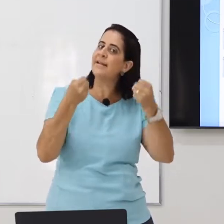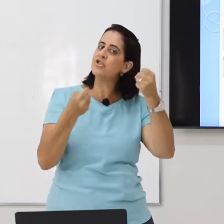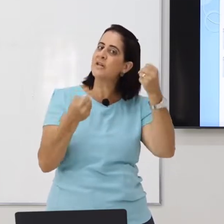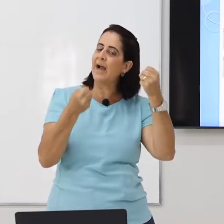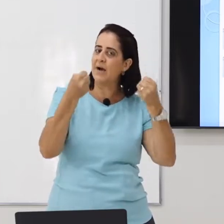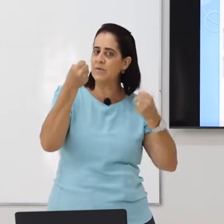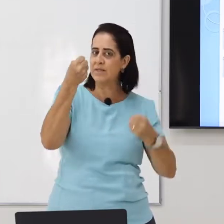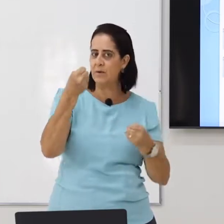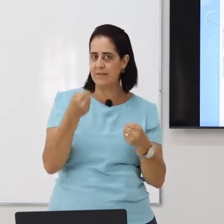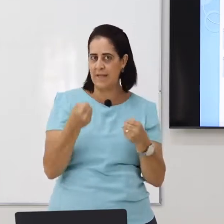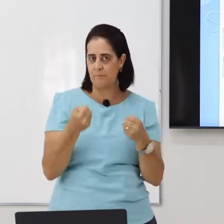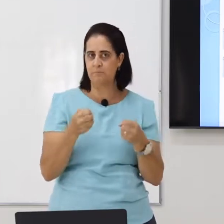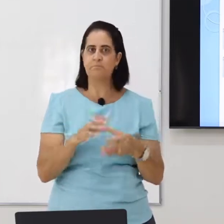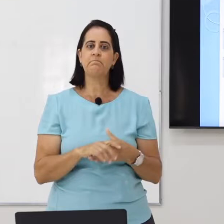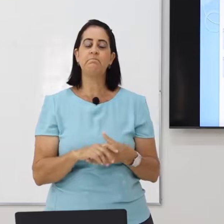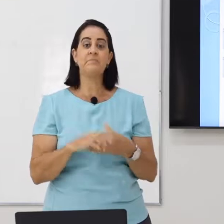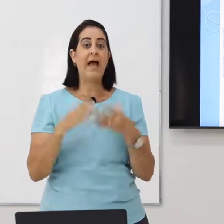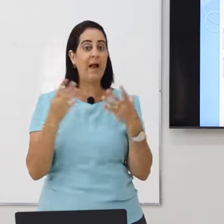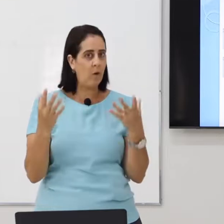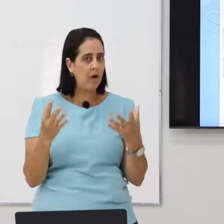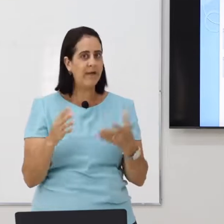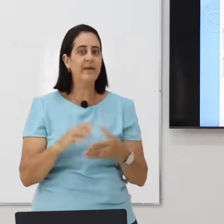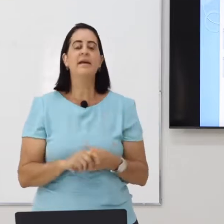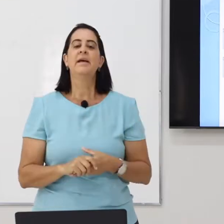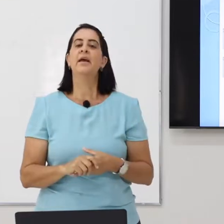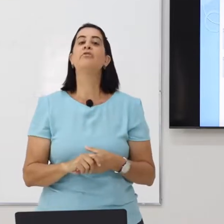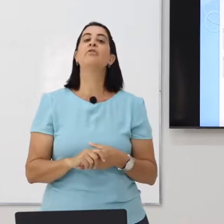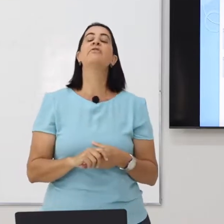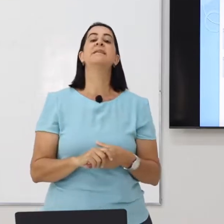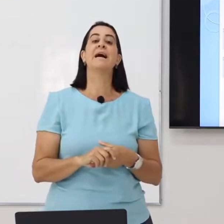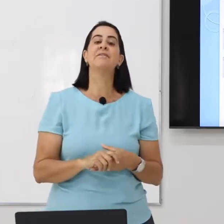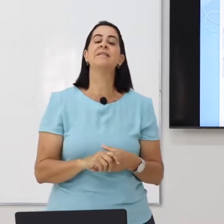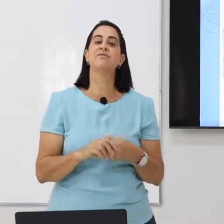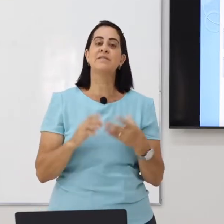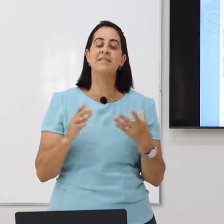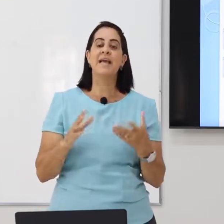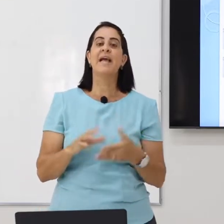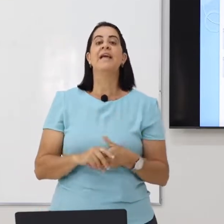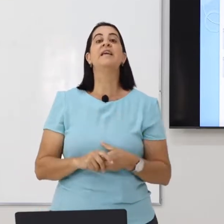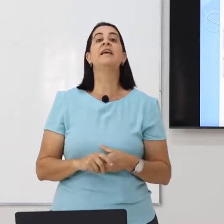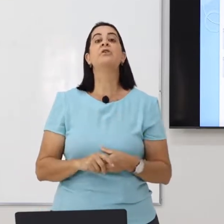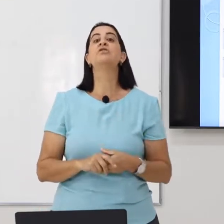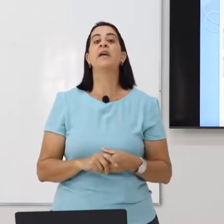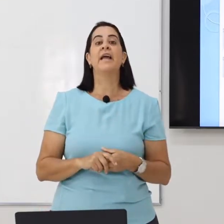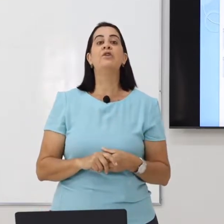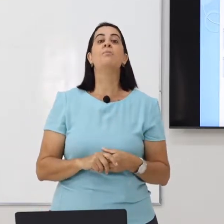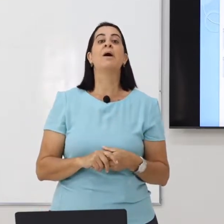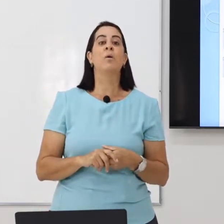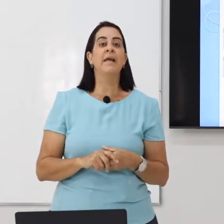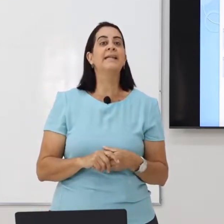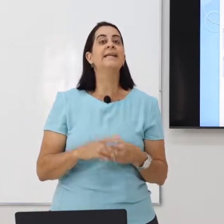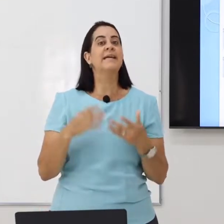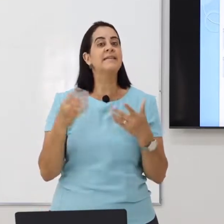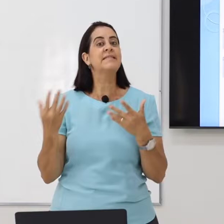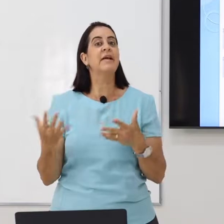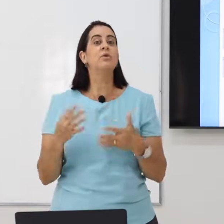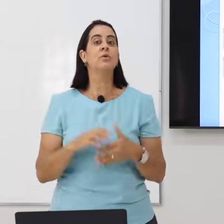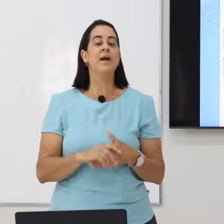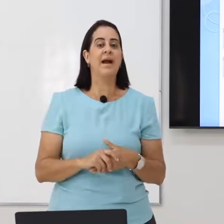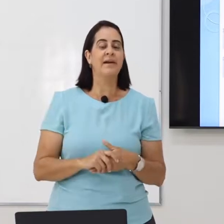de carros que eu tenho. Agora, eu vou avisar você que eu cheguei numa corrida em 3º